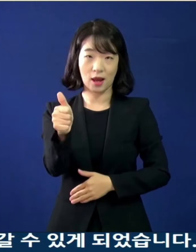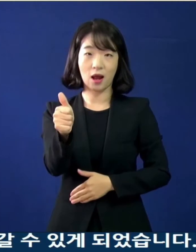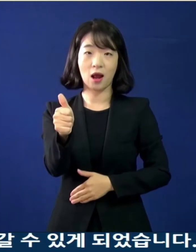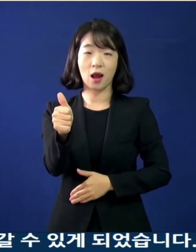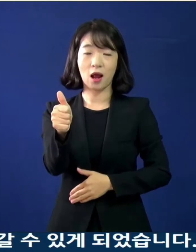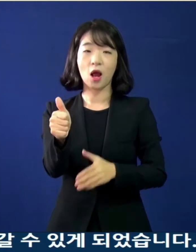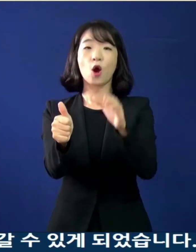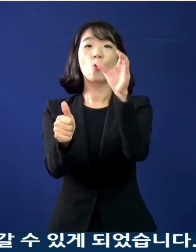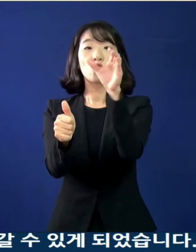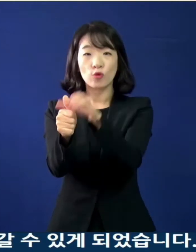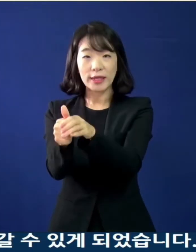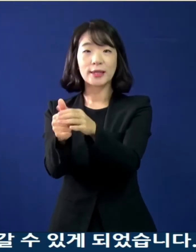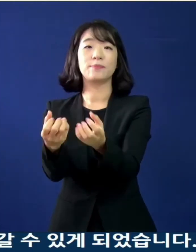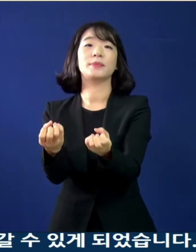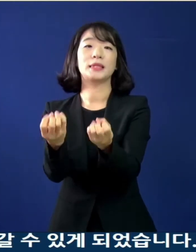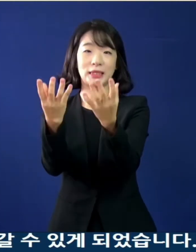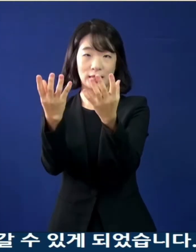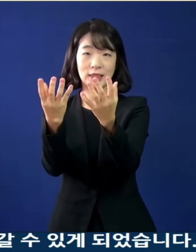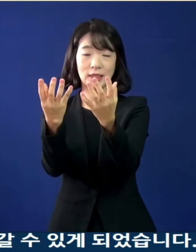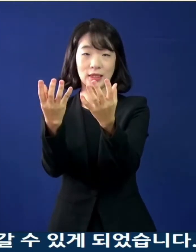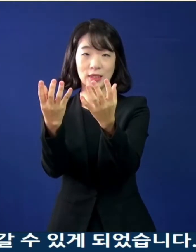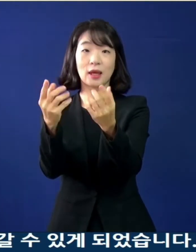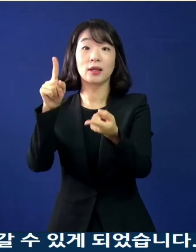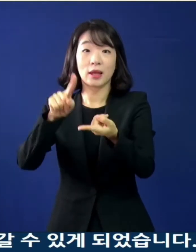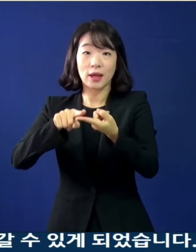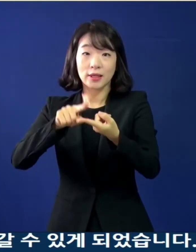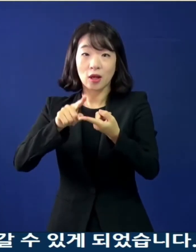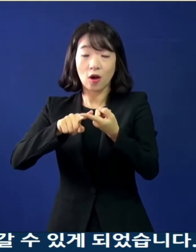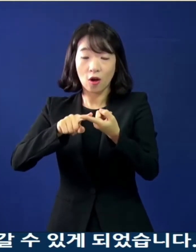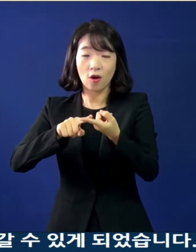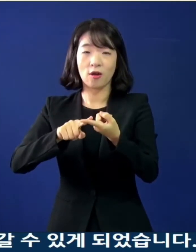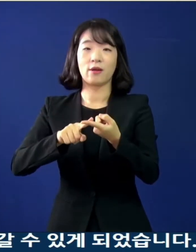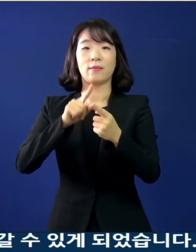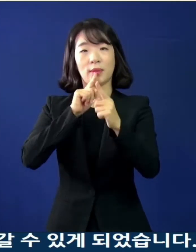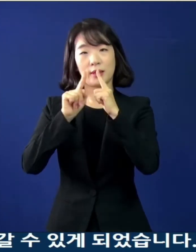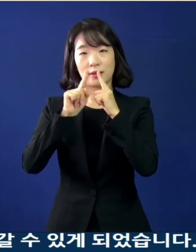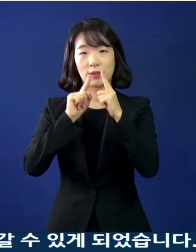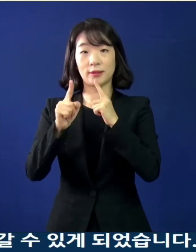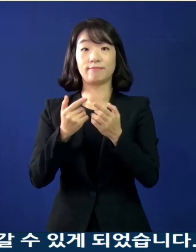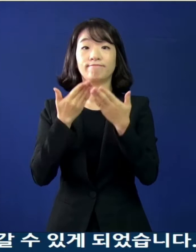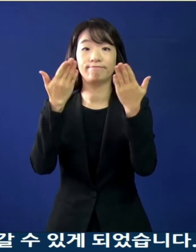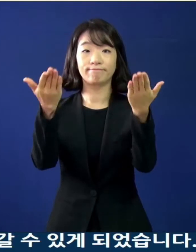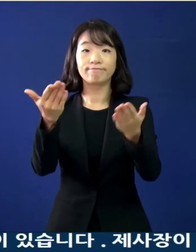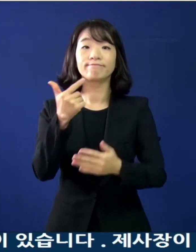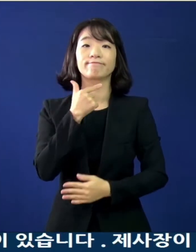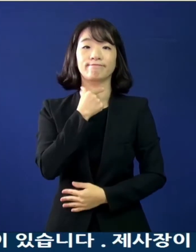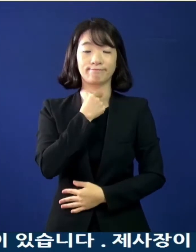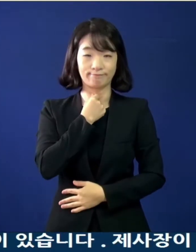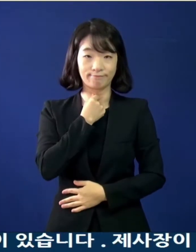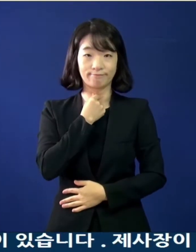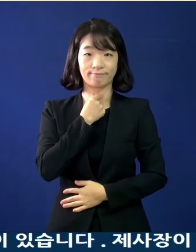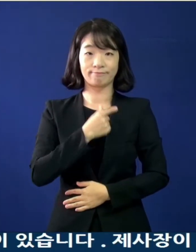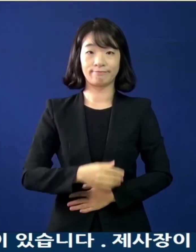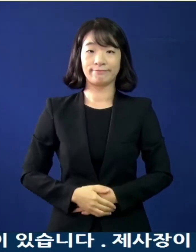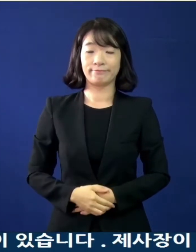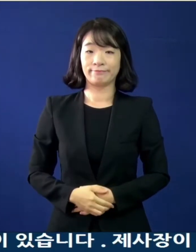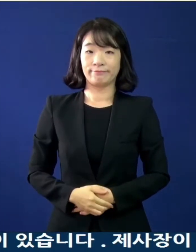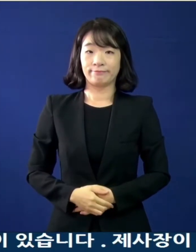위임식의 하이라이트가 되는 마지막 석절의 말씀을 본문으로 정했습니다.